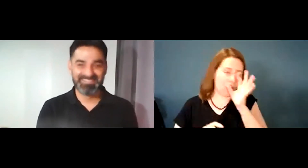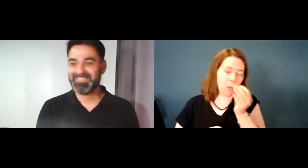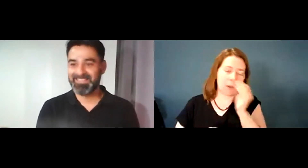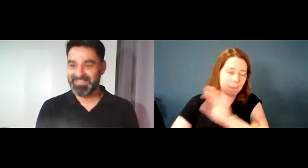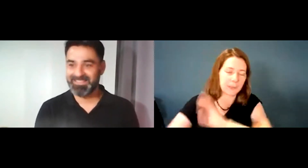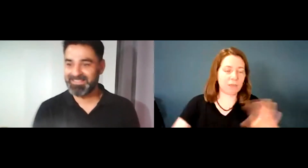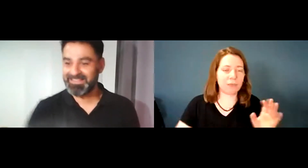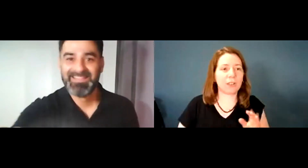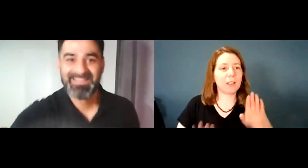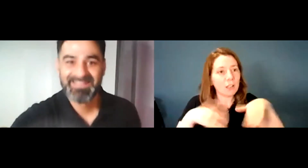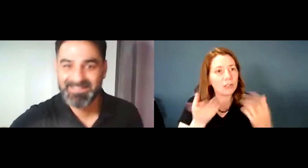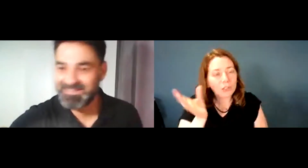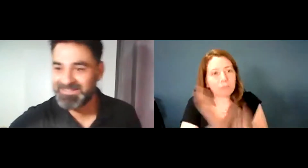Así que justo.